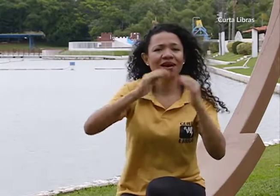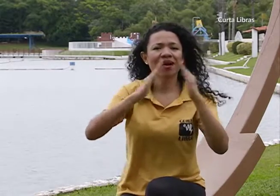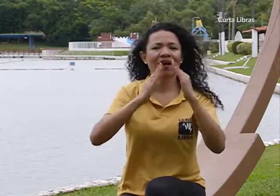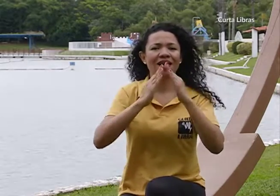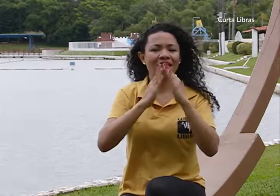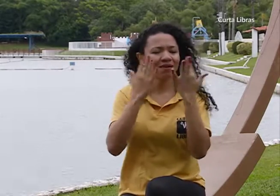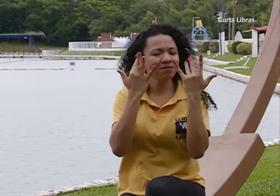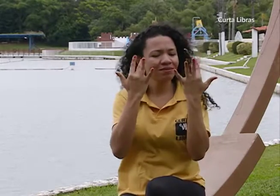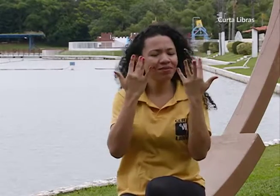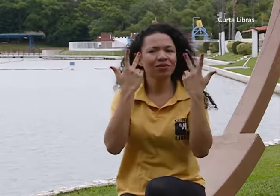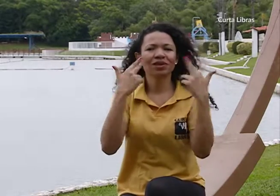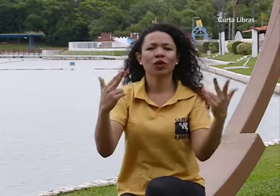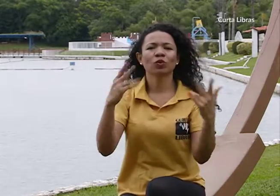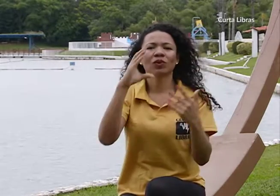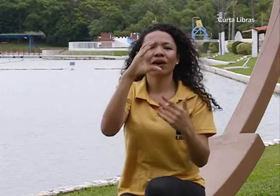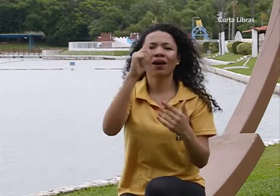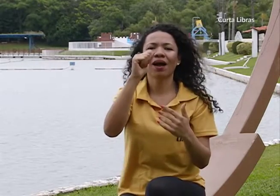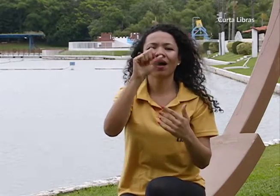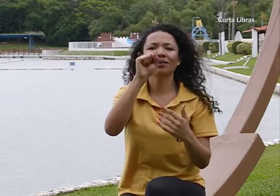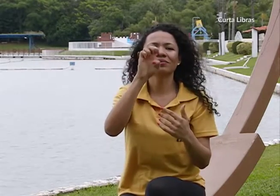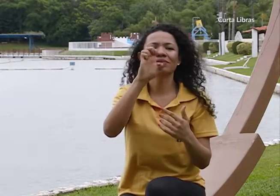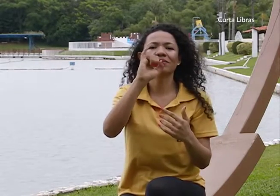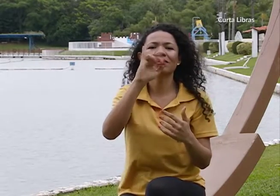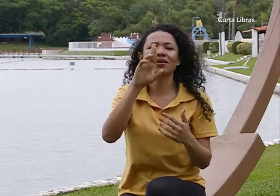próprias mãos, alimentos saudáveis e caseiros.